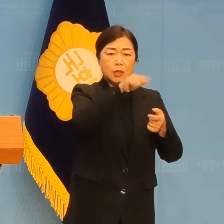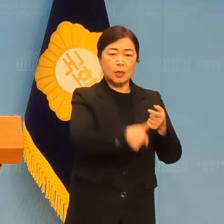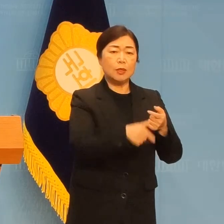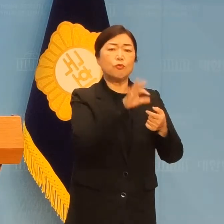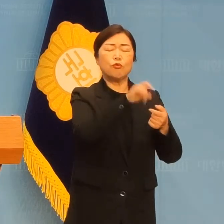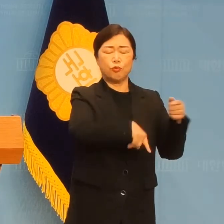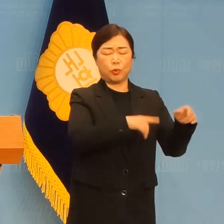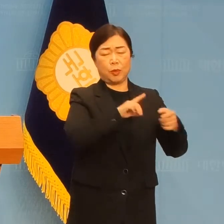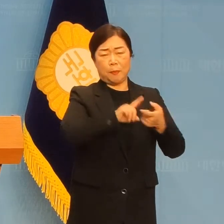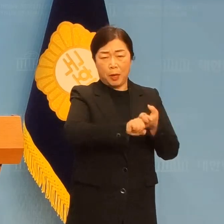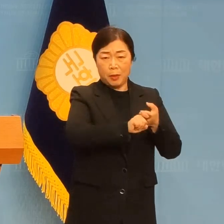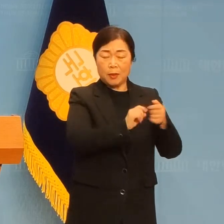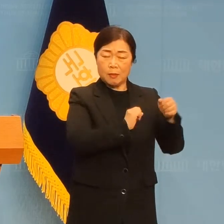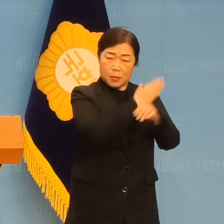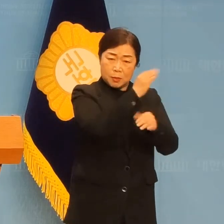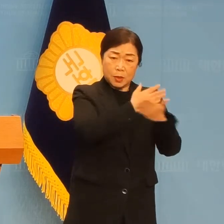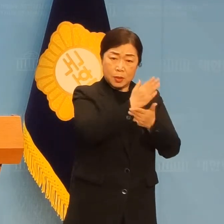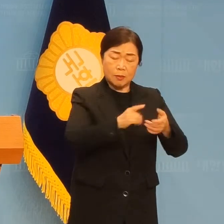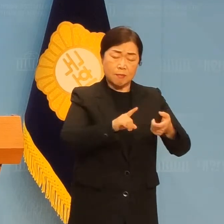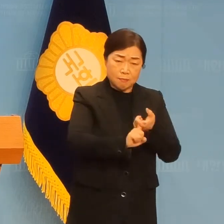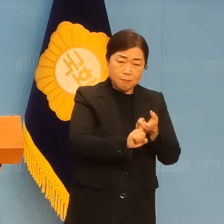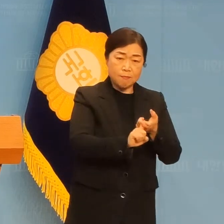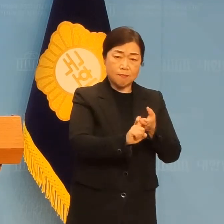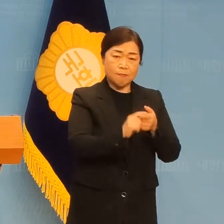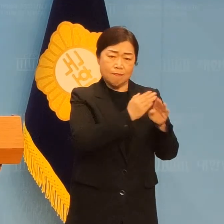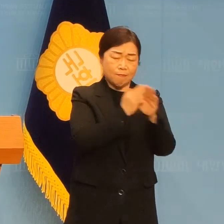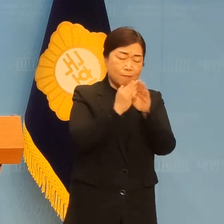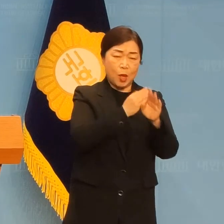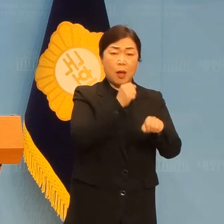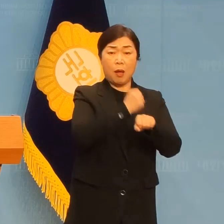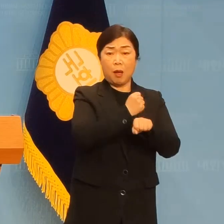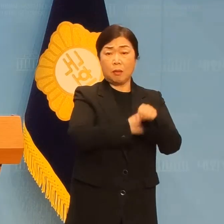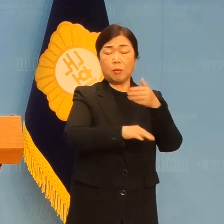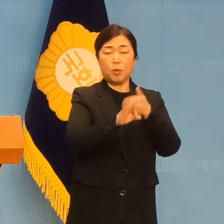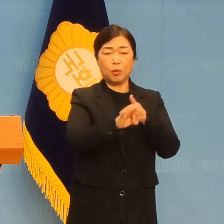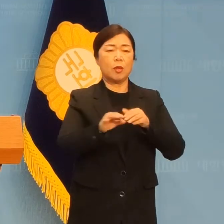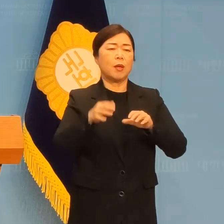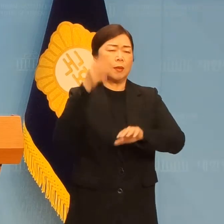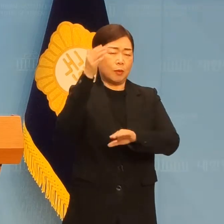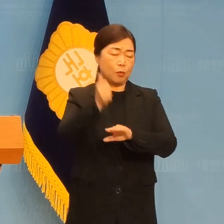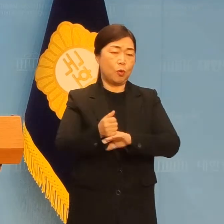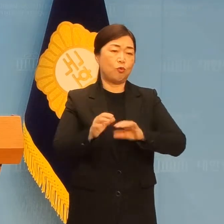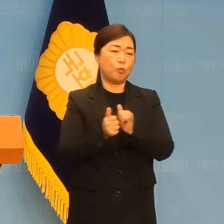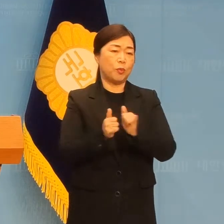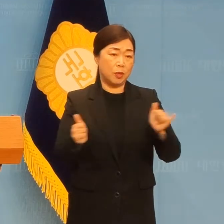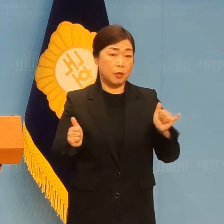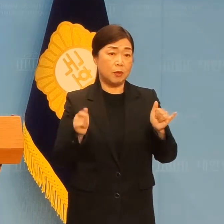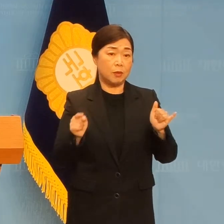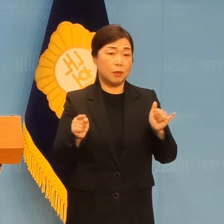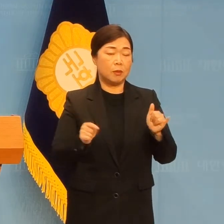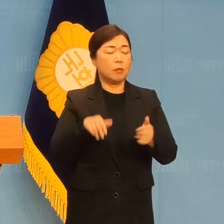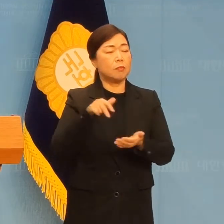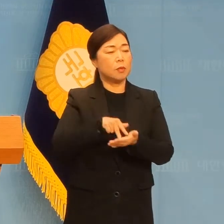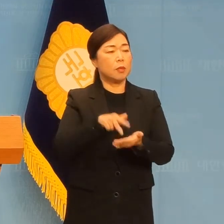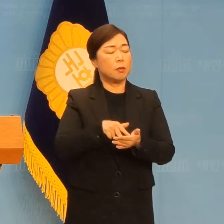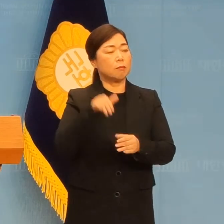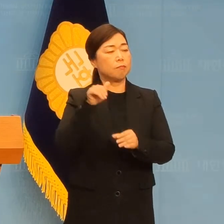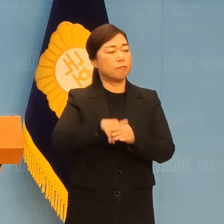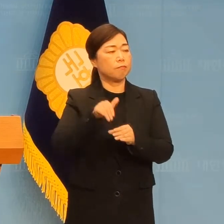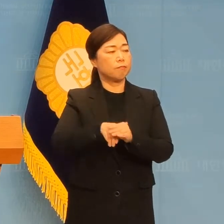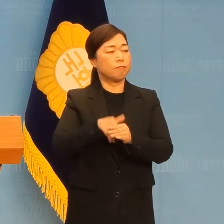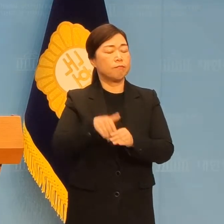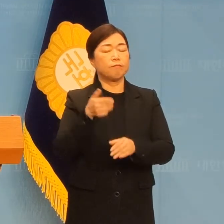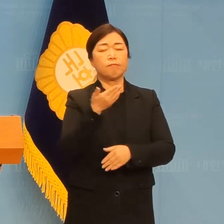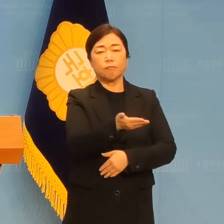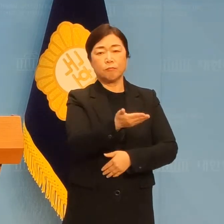길러내는 정치를 계속 선택한다면 끝내는 국민의 손으로 결국 그 대가를 치르게